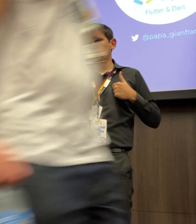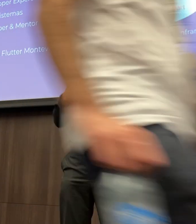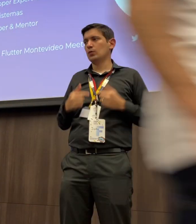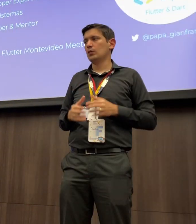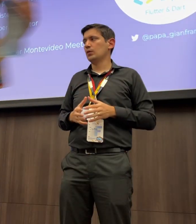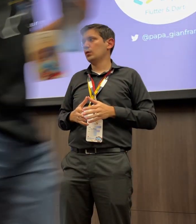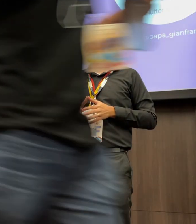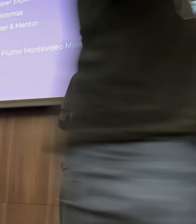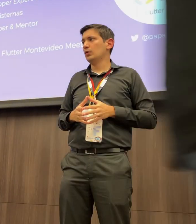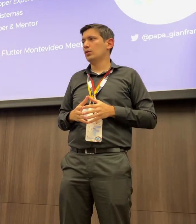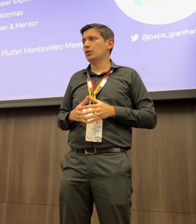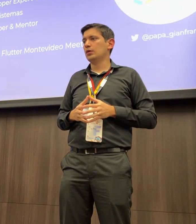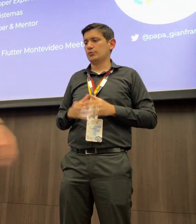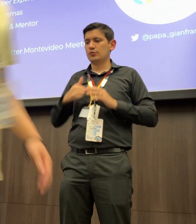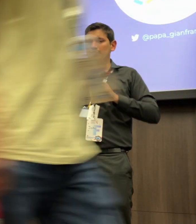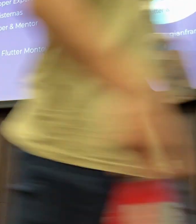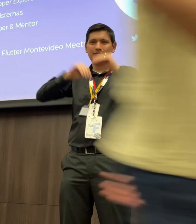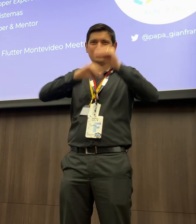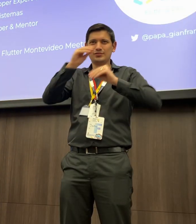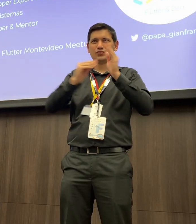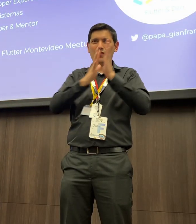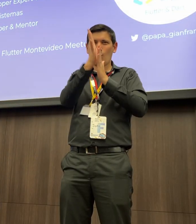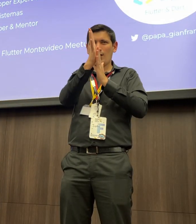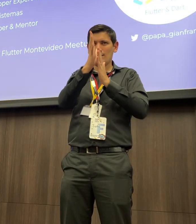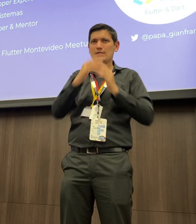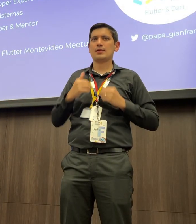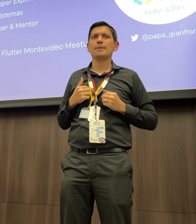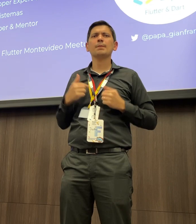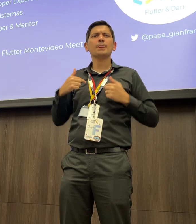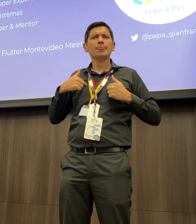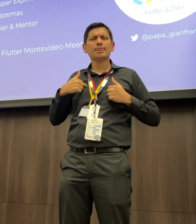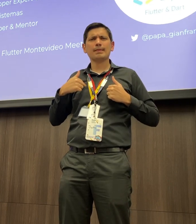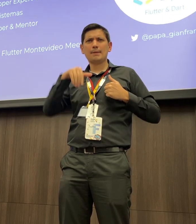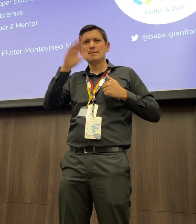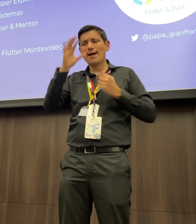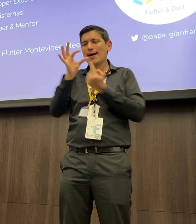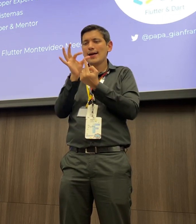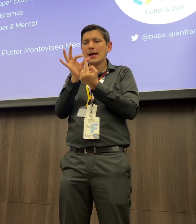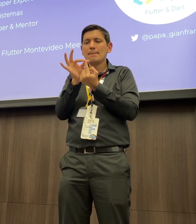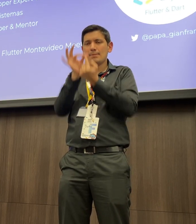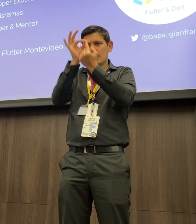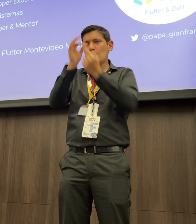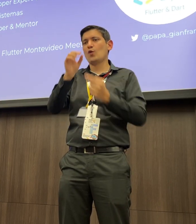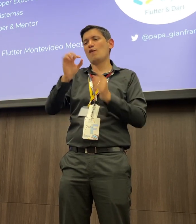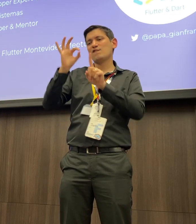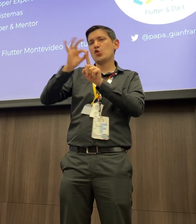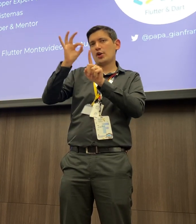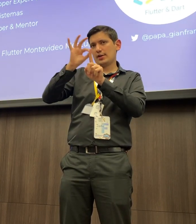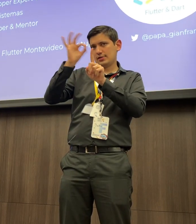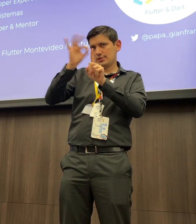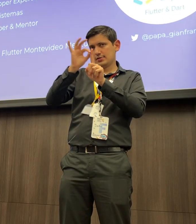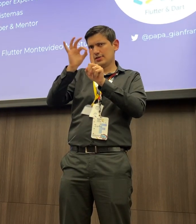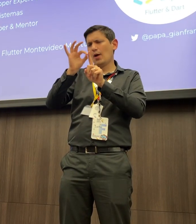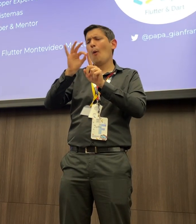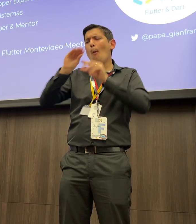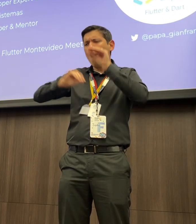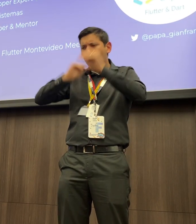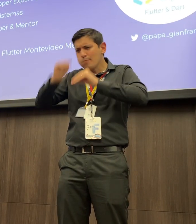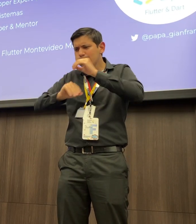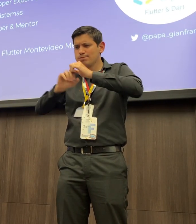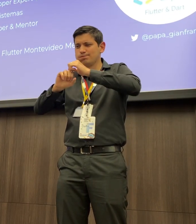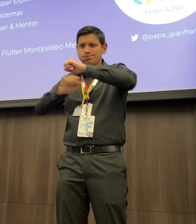en Somnia Software. Básicamente somos un dev shop especializado en Flutter. Trabajamos con múltiples